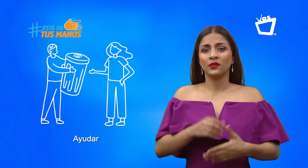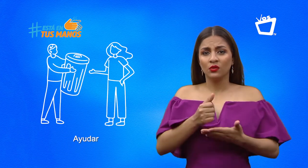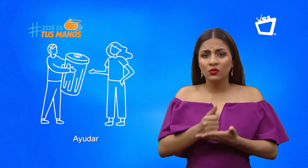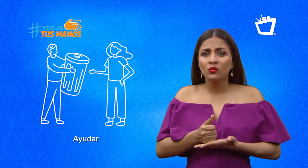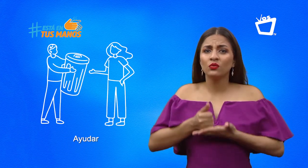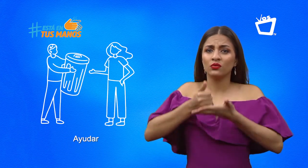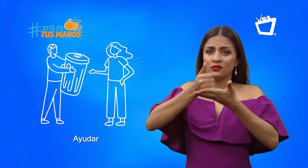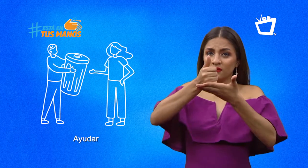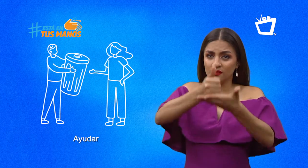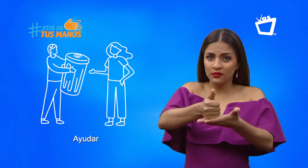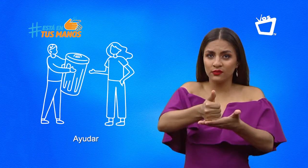ayudar